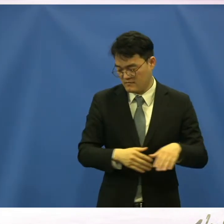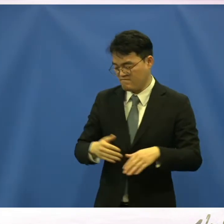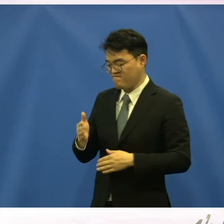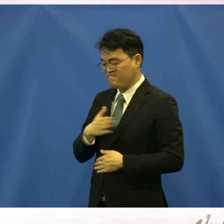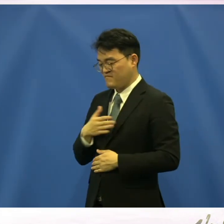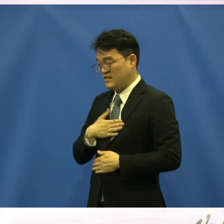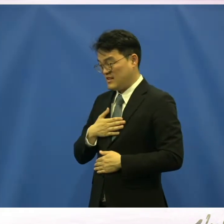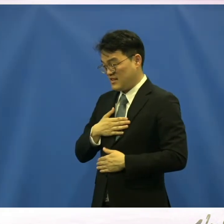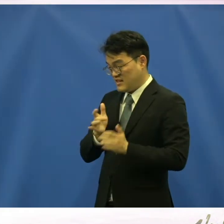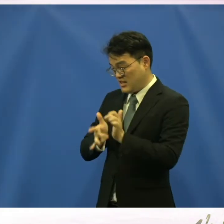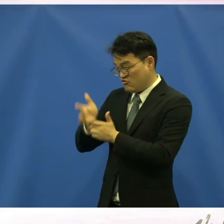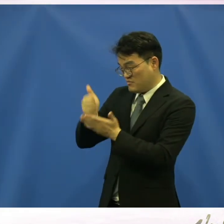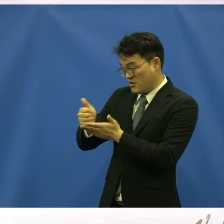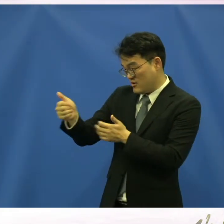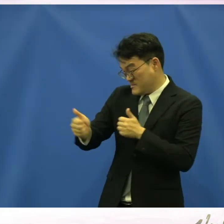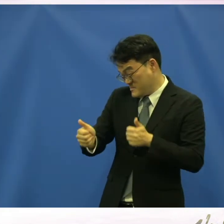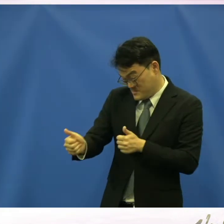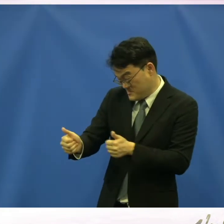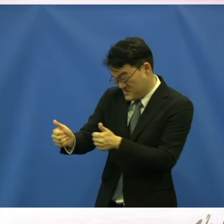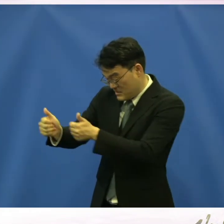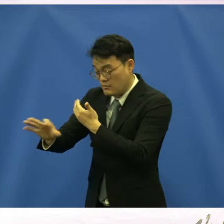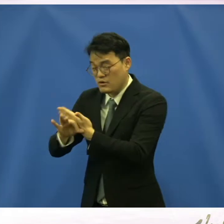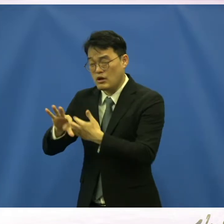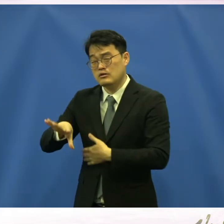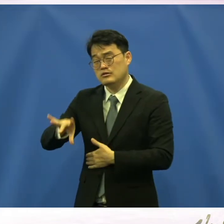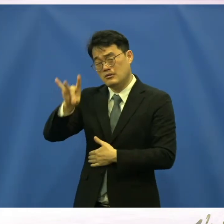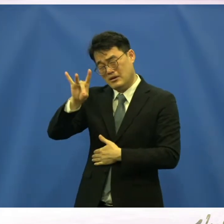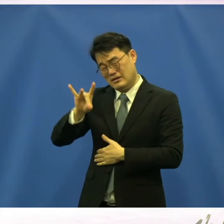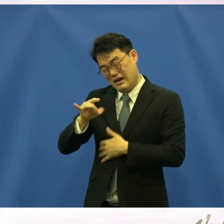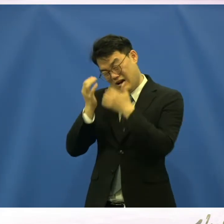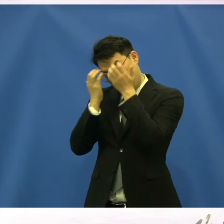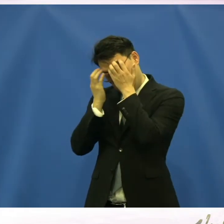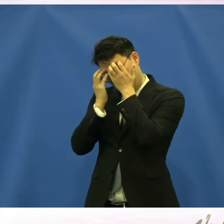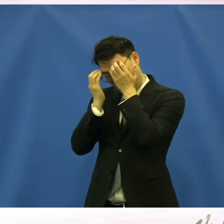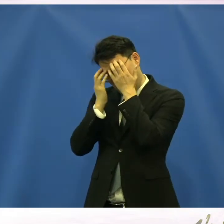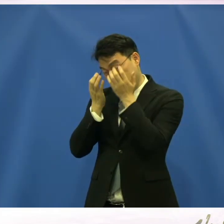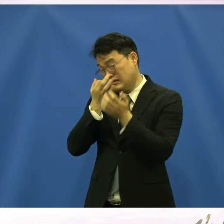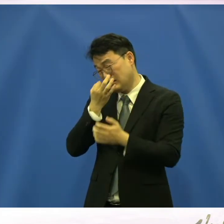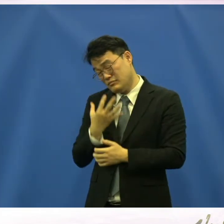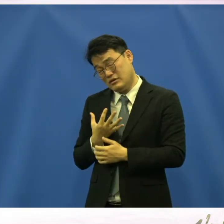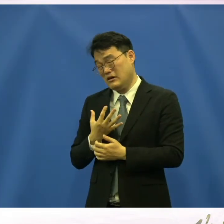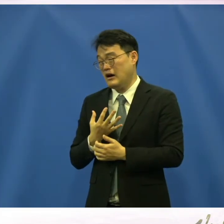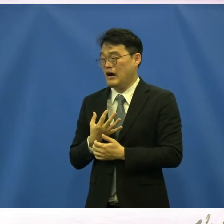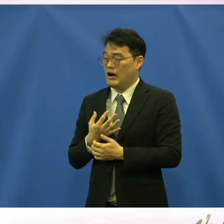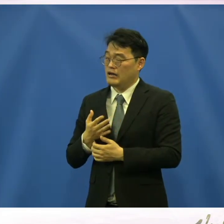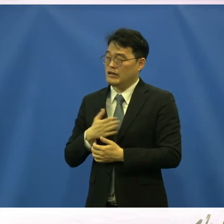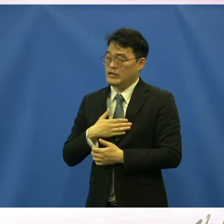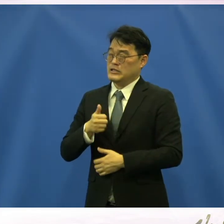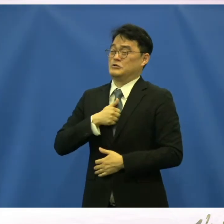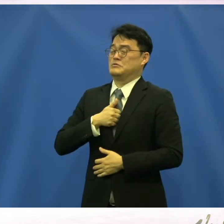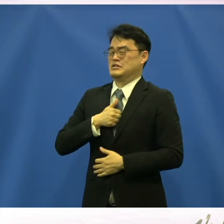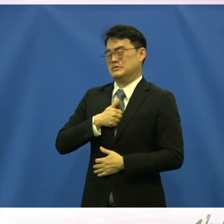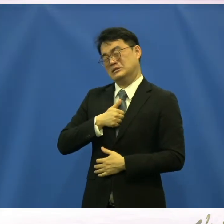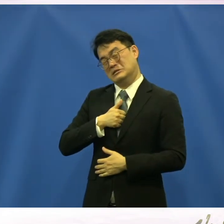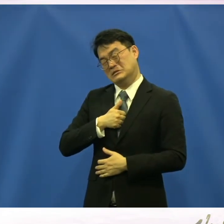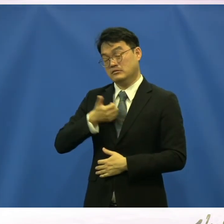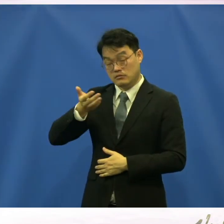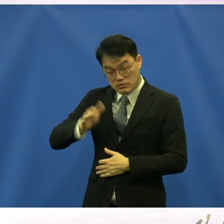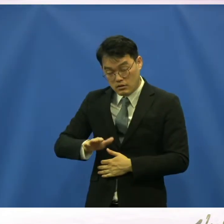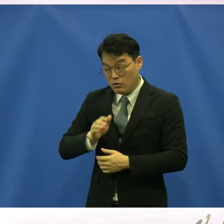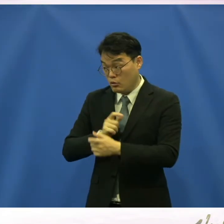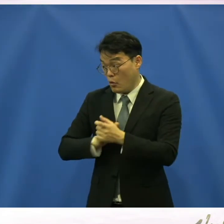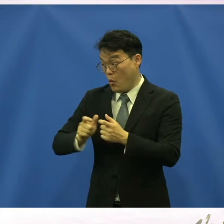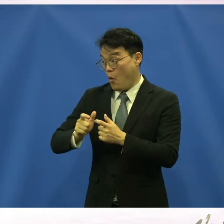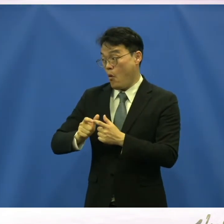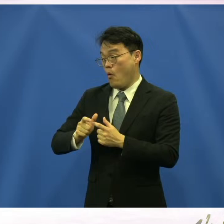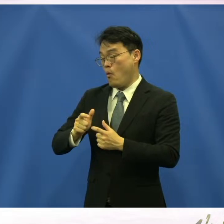그리스도가 걸어가신 길을 따른다면 그것보다 더 즐겁고 행복한 일은 없습니다. 그러니까 우리가 십자가의 길은 굉장히